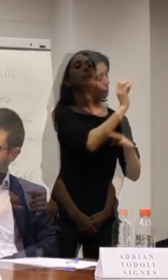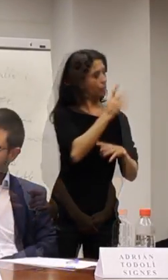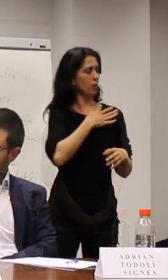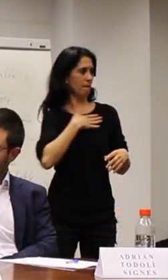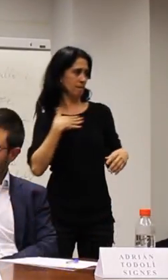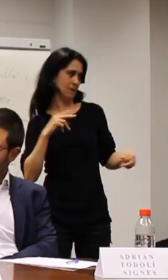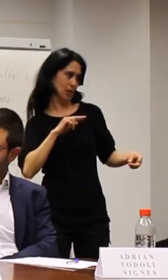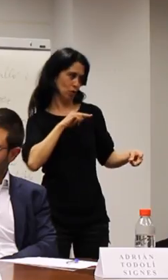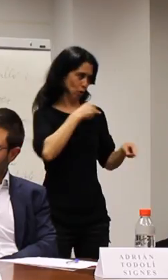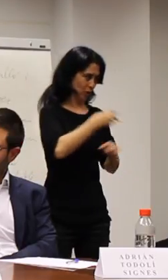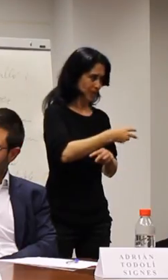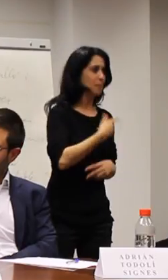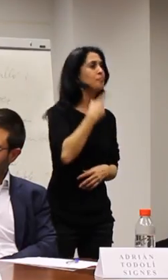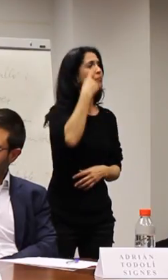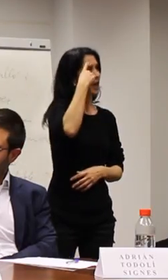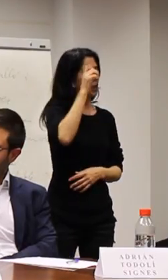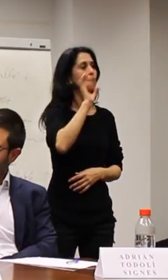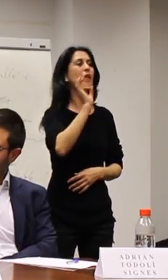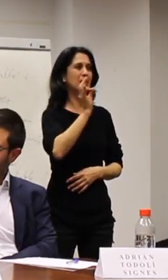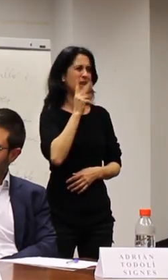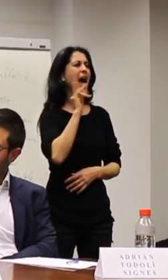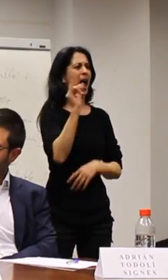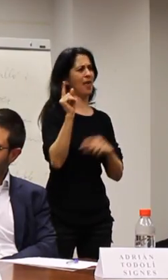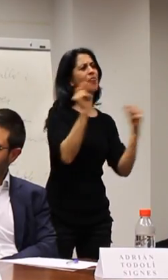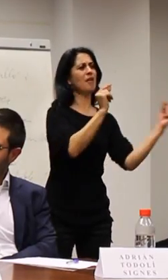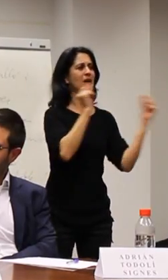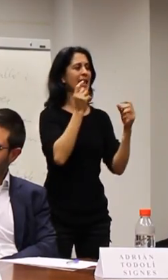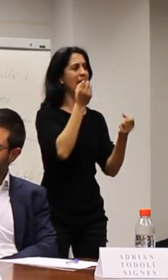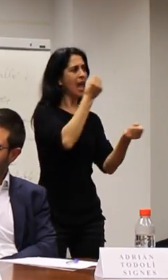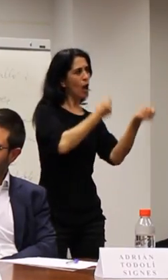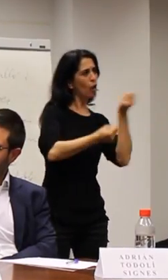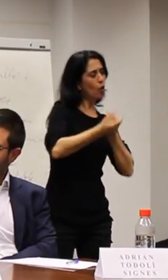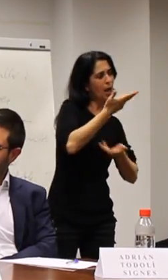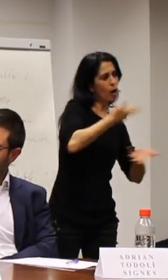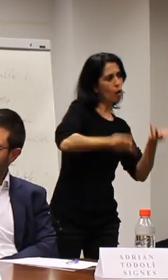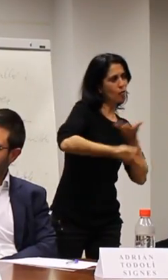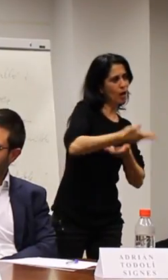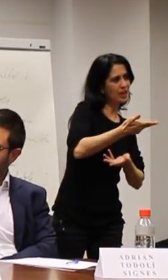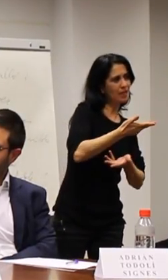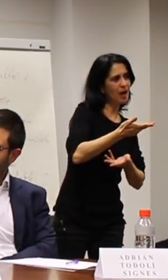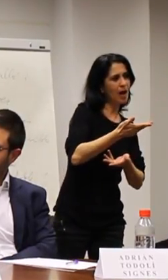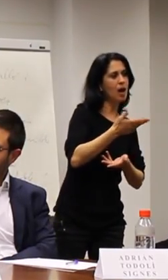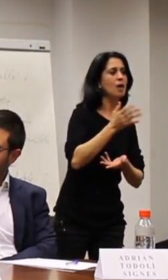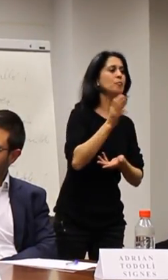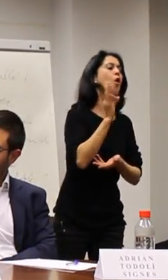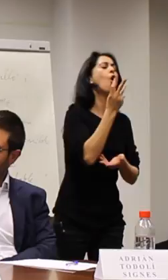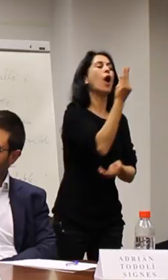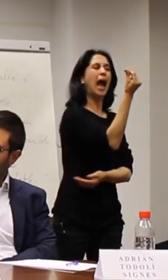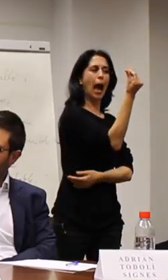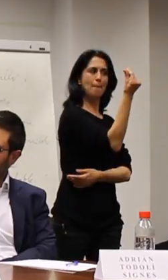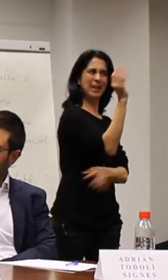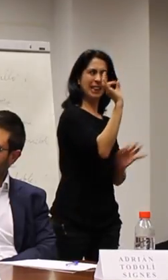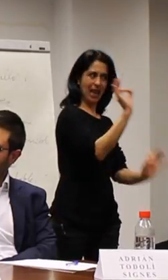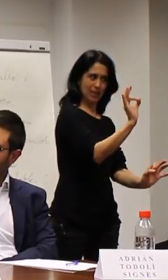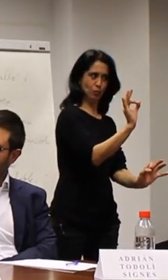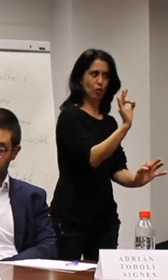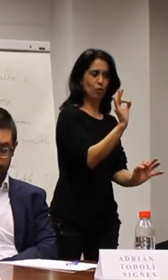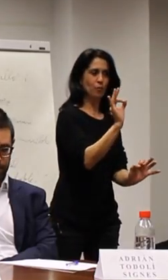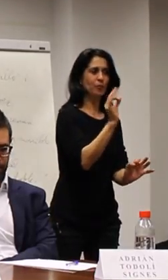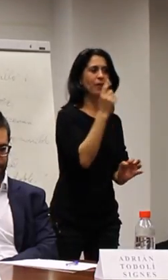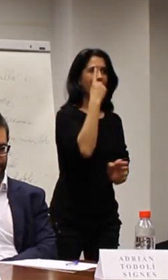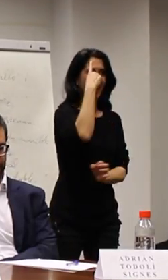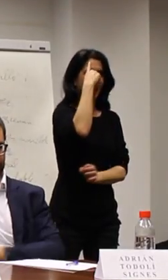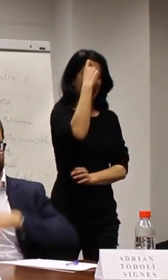Sí, quiero salir un poco el debate, economía colaborativa, o sea, no de economía colaborativa, mucho más de capitalismo, que creo que en